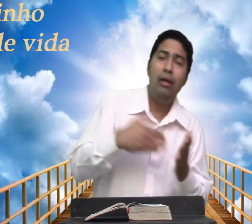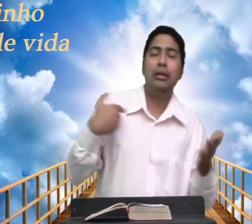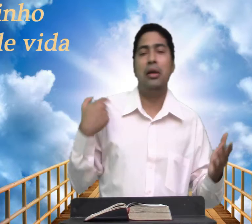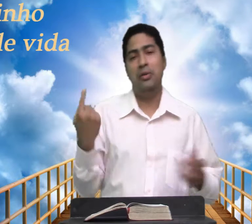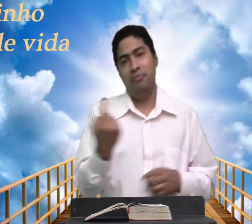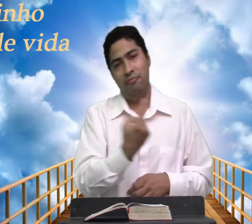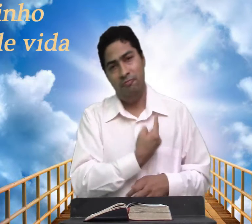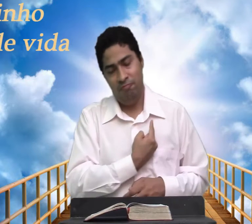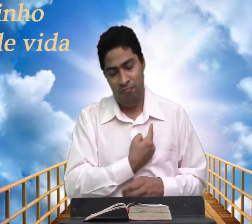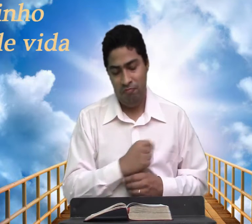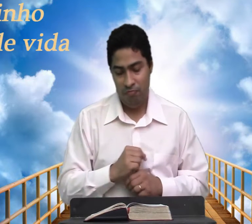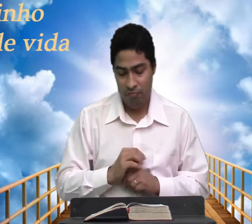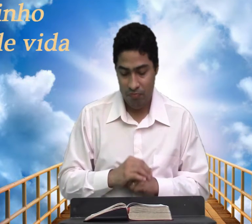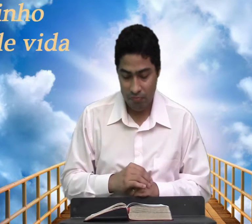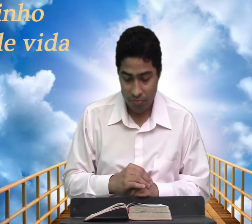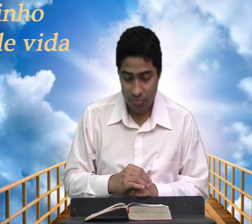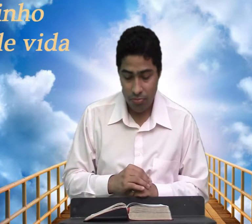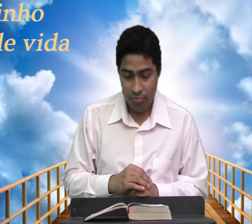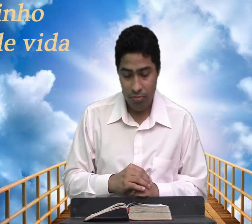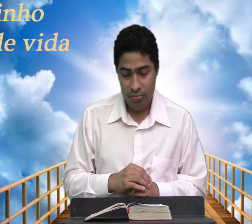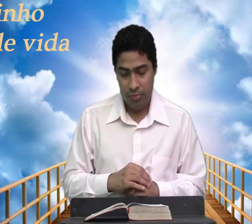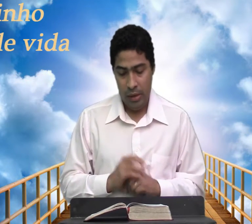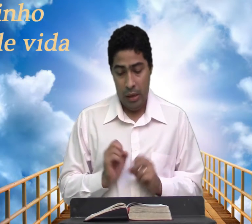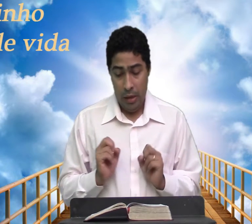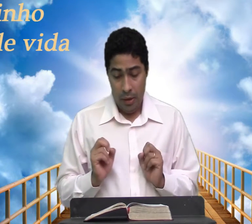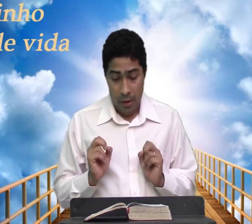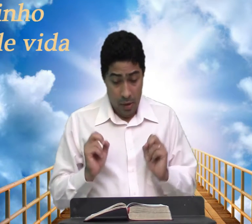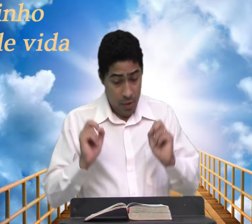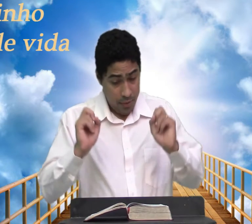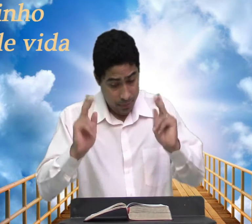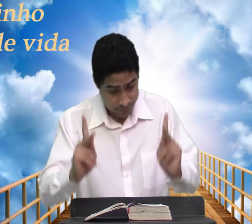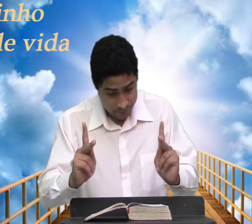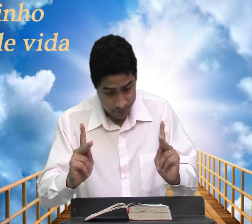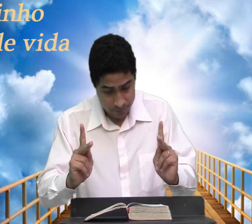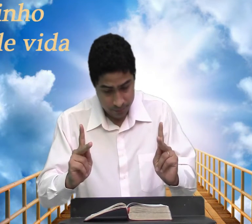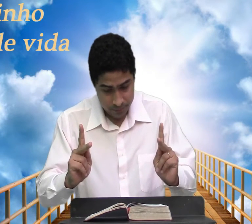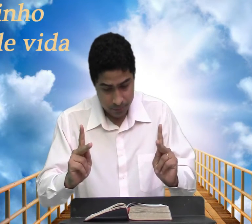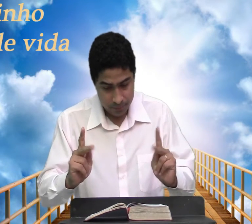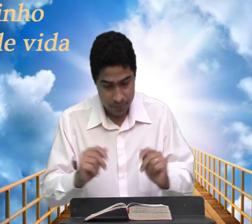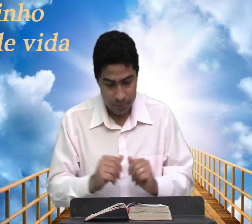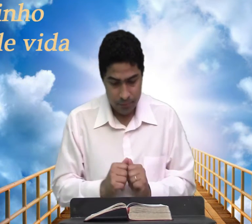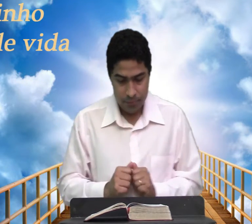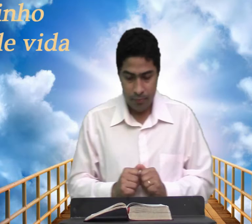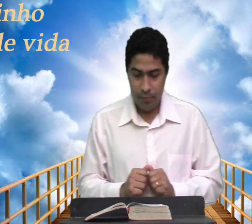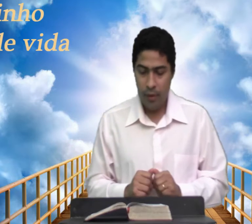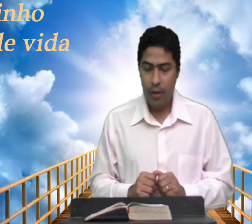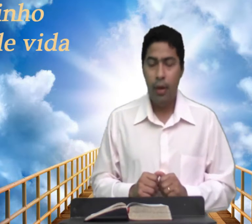mundo, todos nós também vamos morrer porque somos pecadores. Ok? Então,